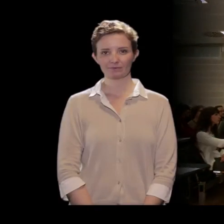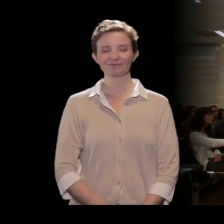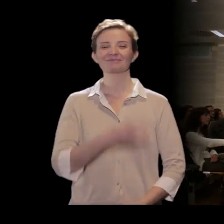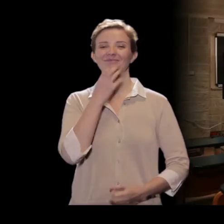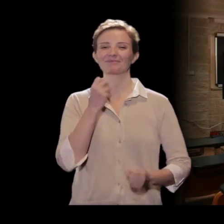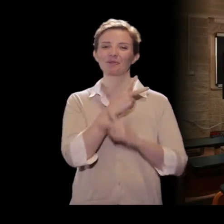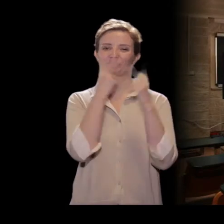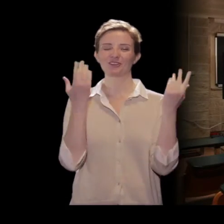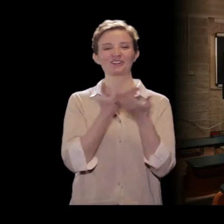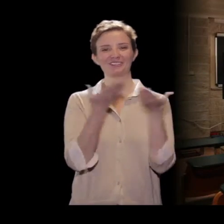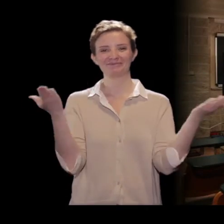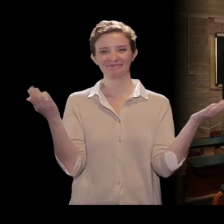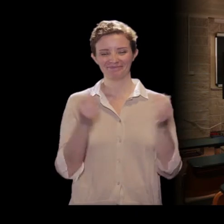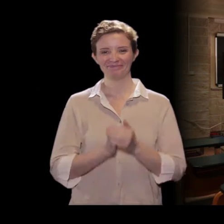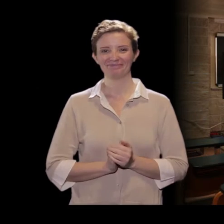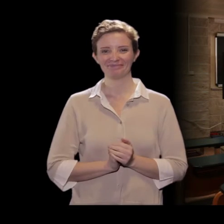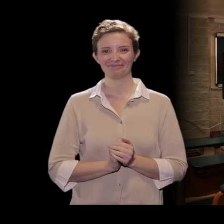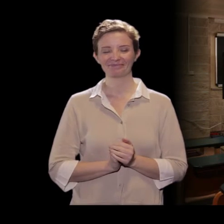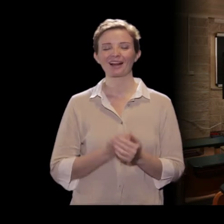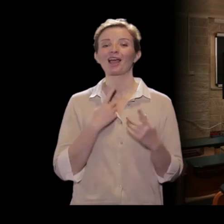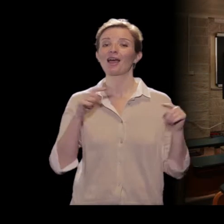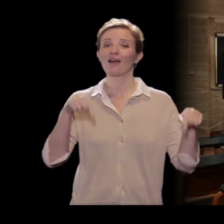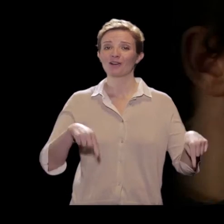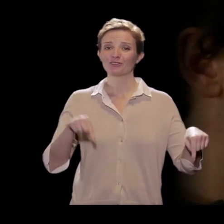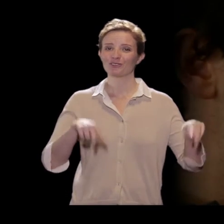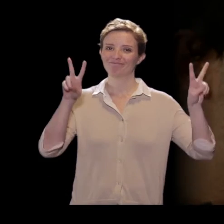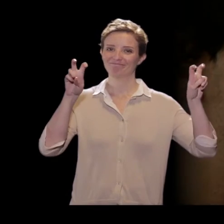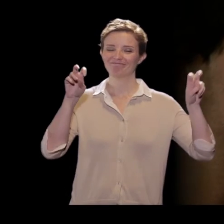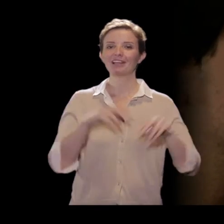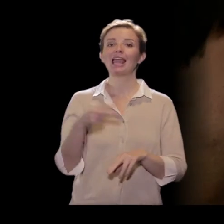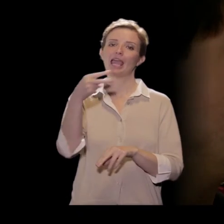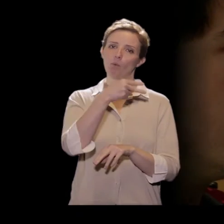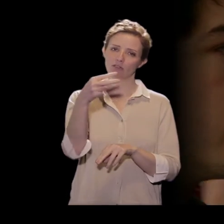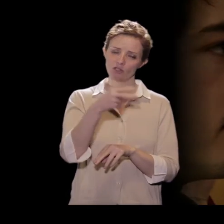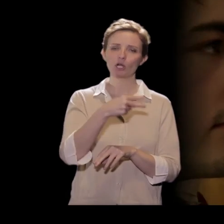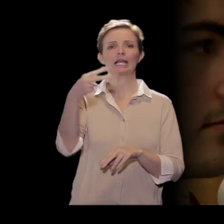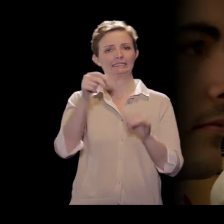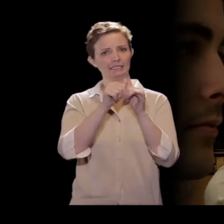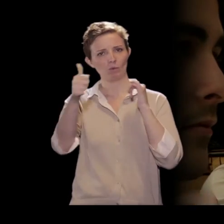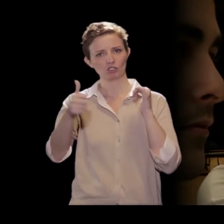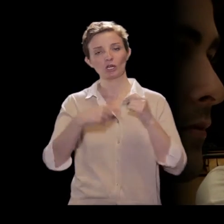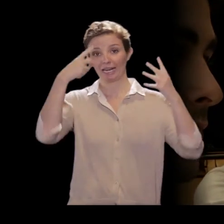Buongiorno a tutti Oggi parleremo di equazioni e disequazioni